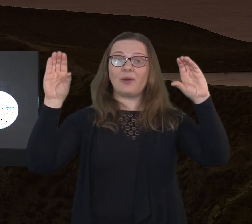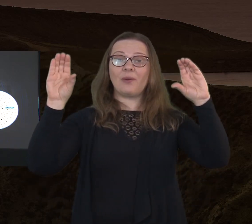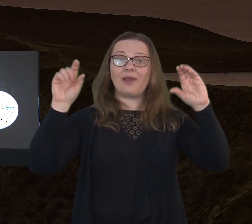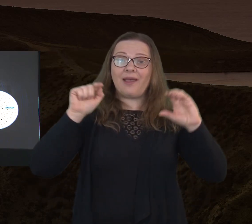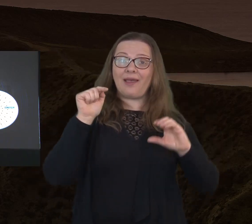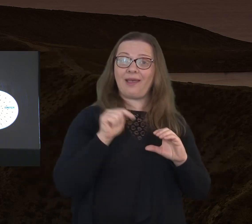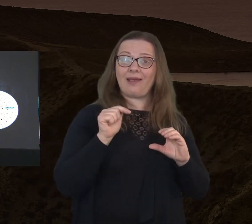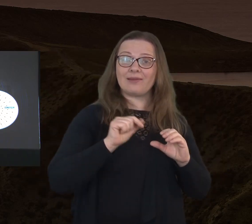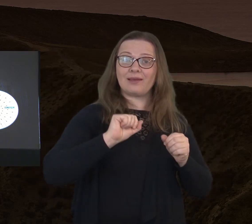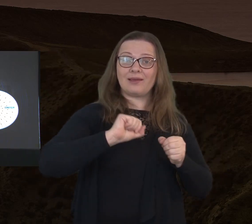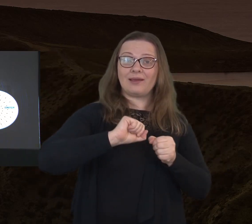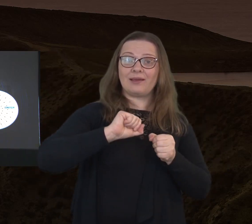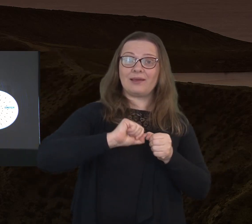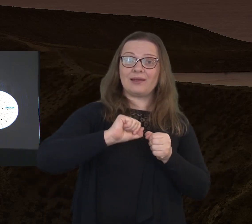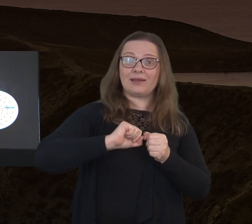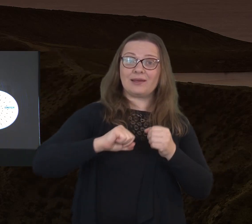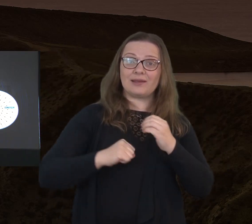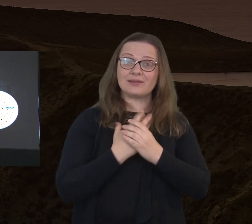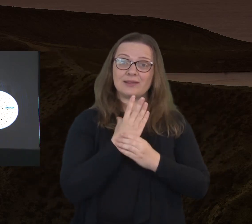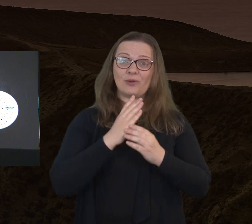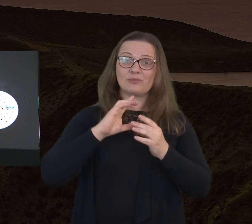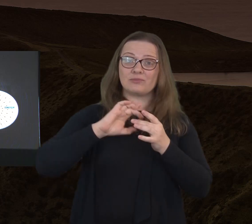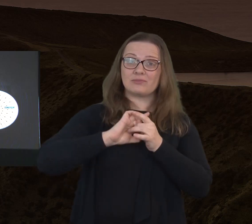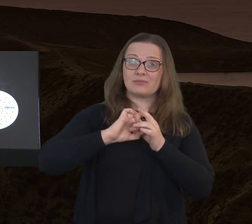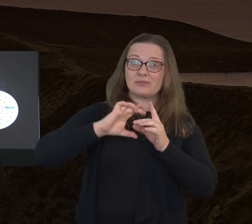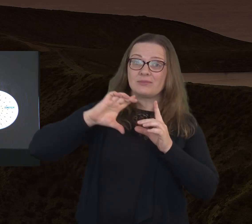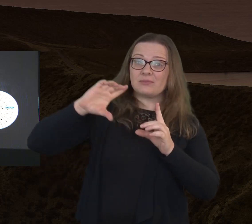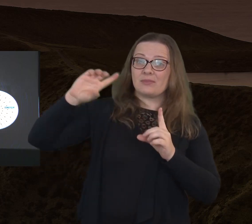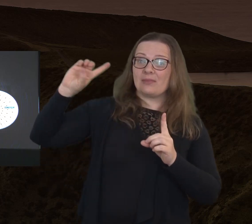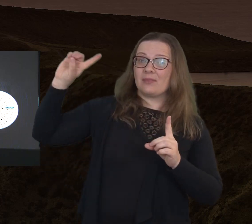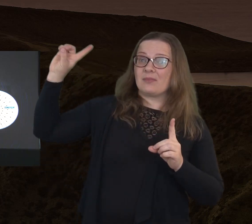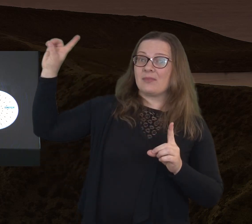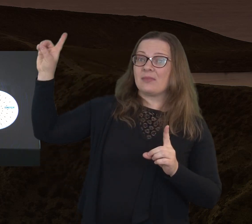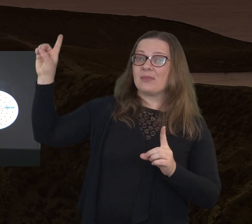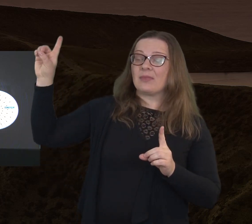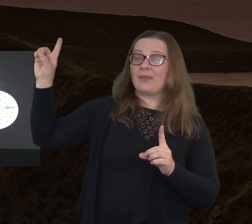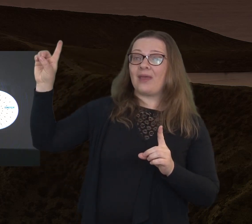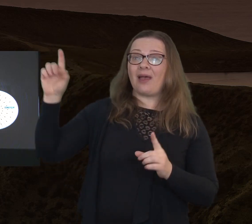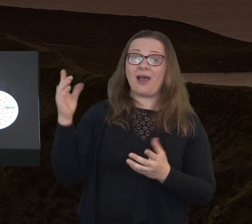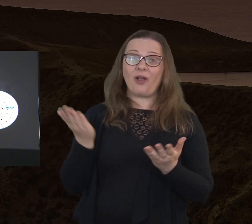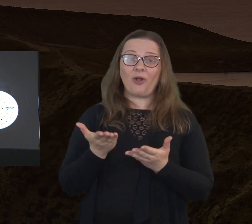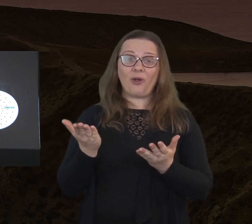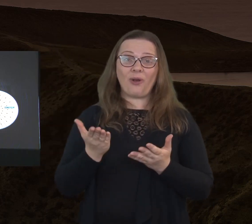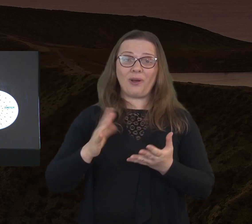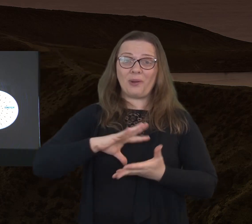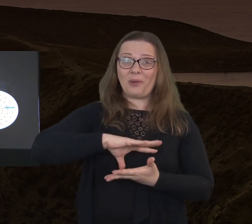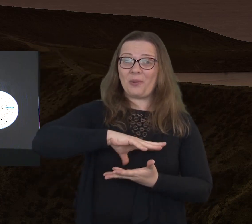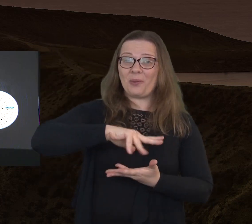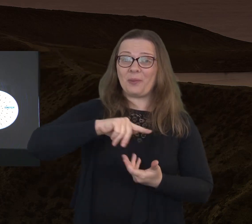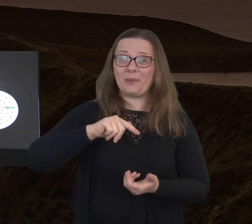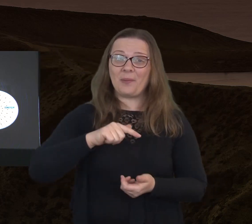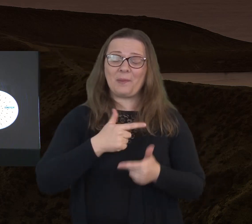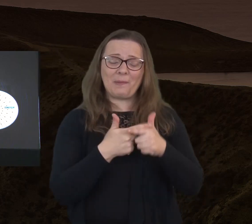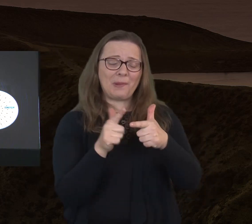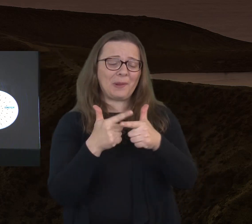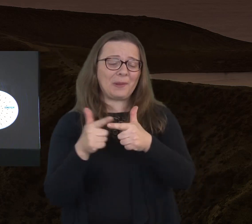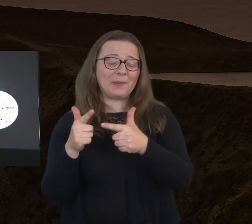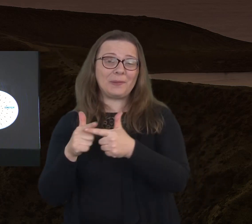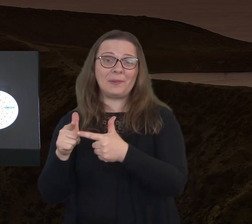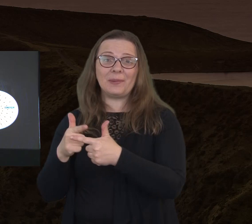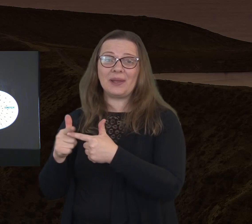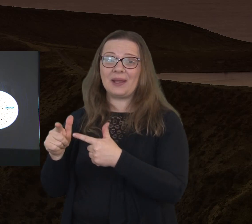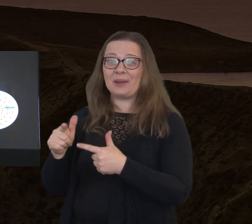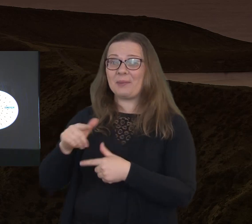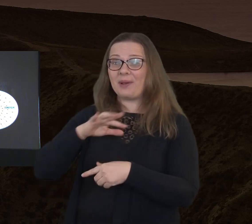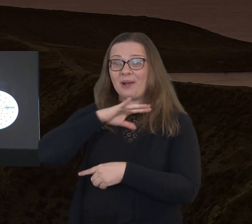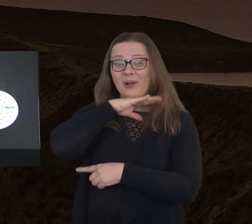essa criação se soltou do centro. Por isso, esse mundo está um caos. A corrupção